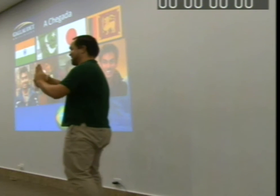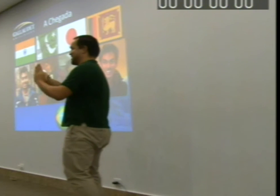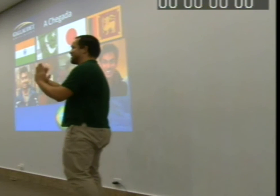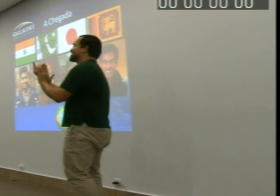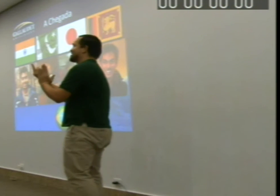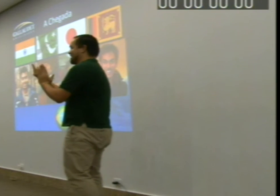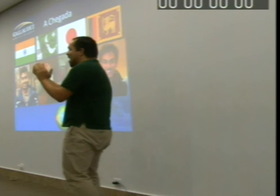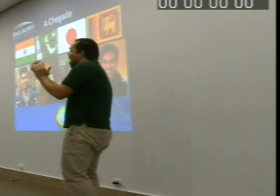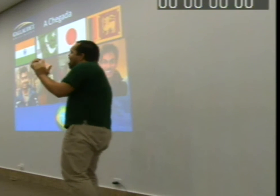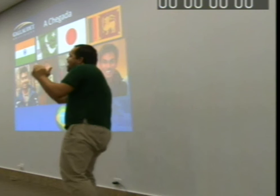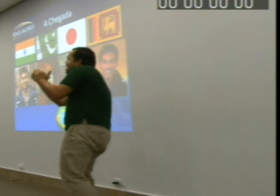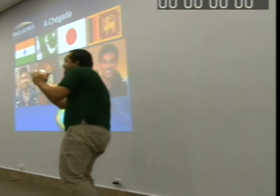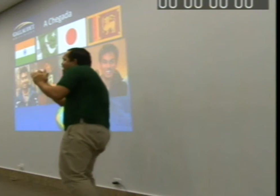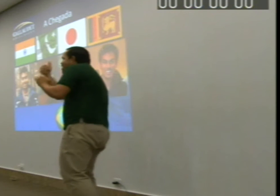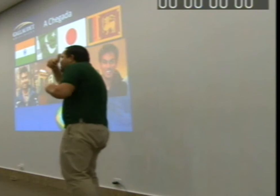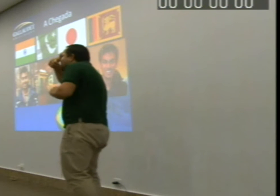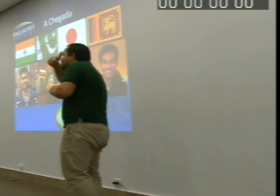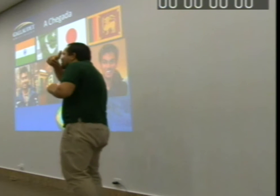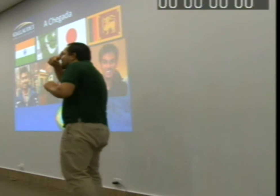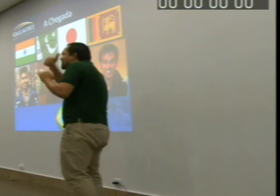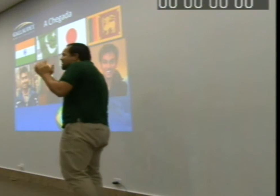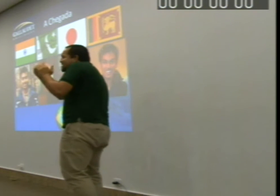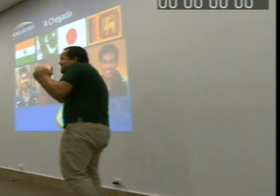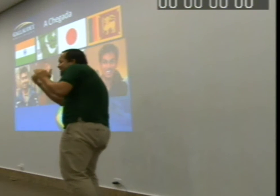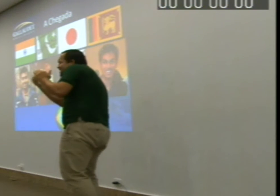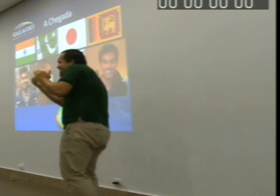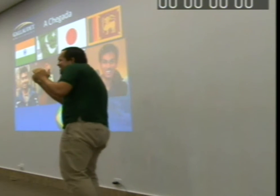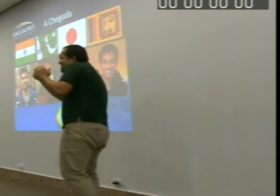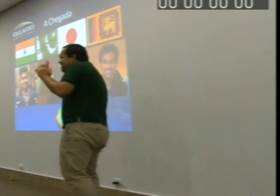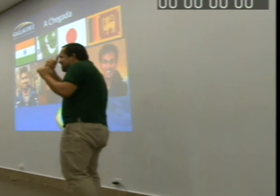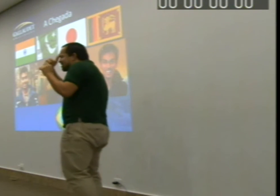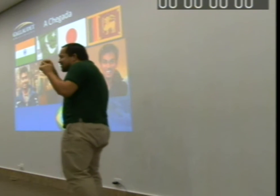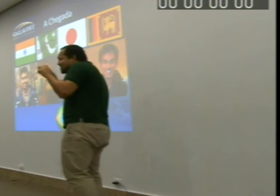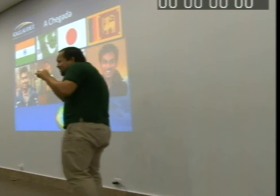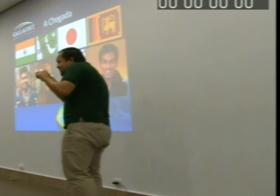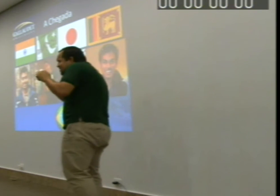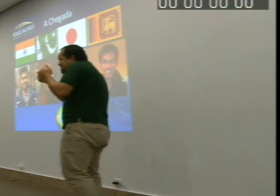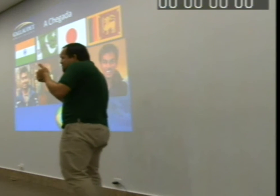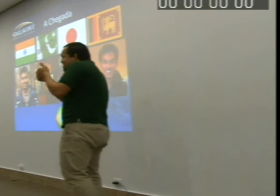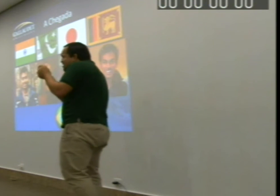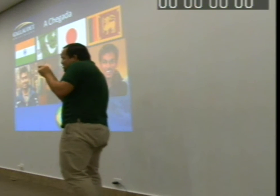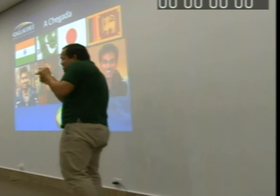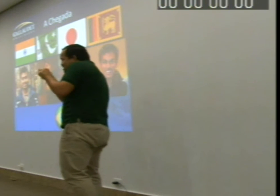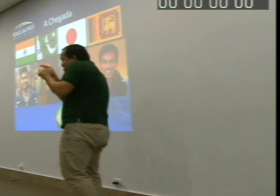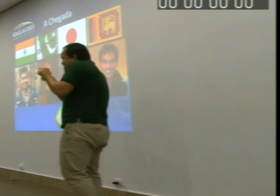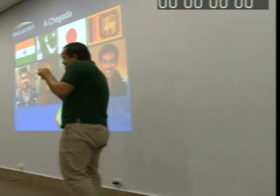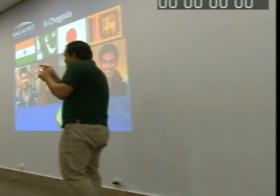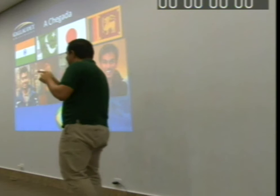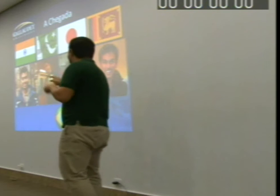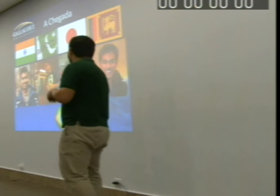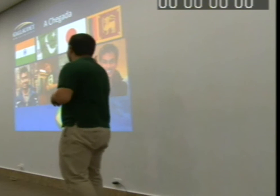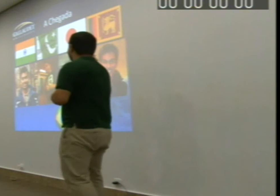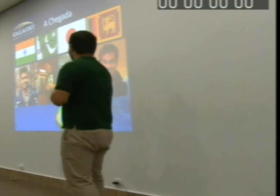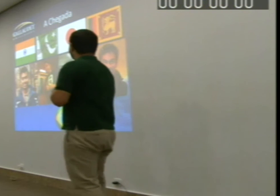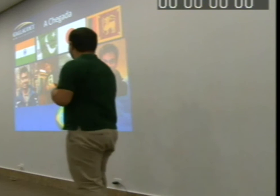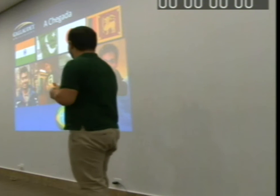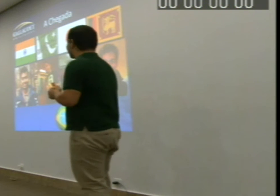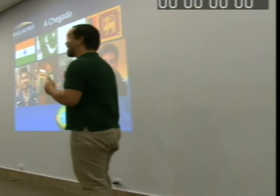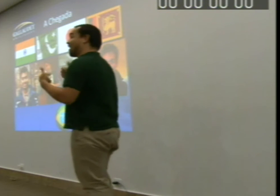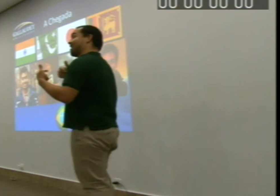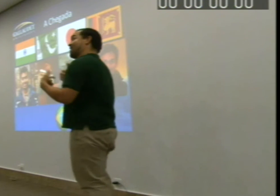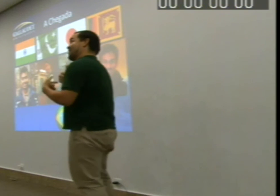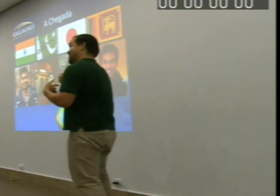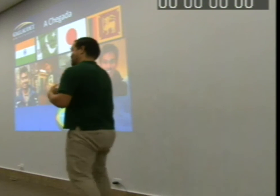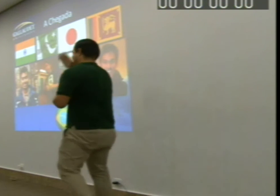Lanca isso o indiana a Índia um pouco antes assim fica perto fica próximo um país